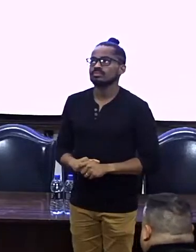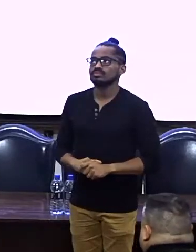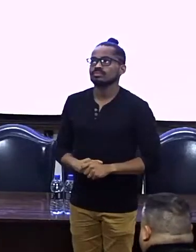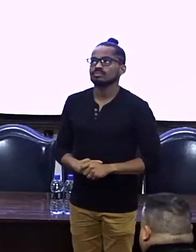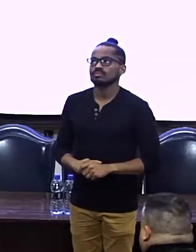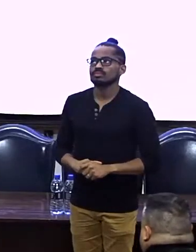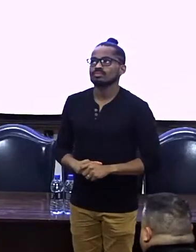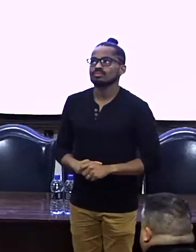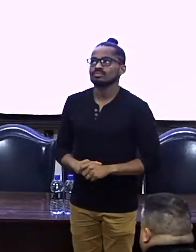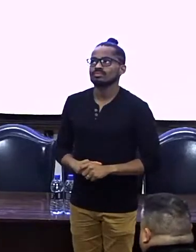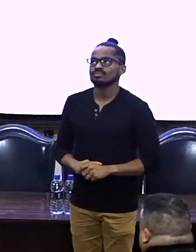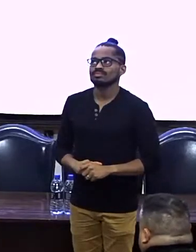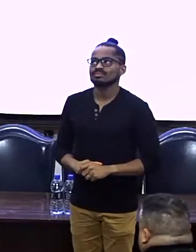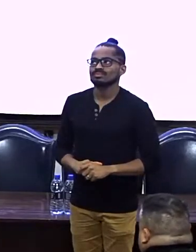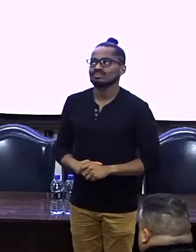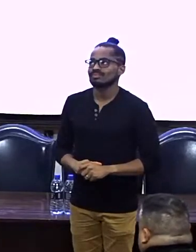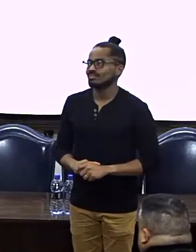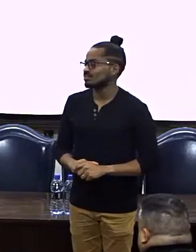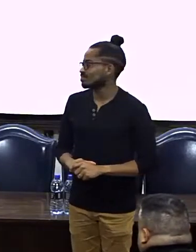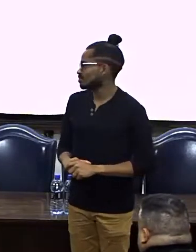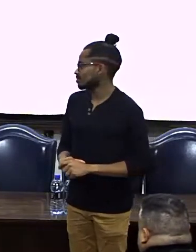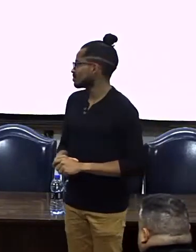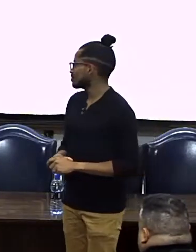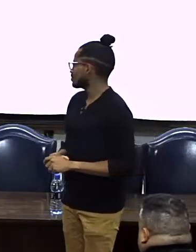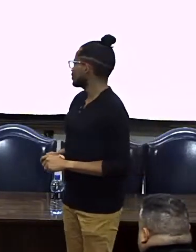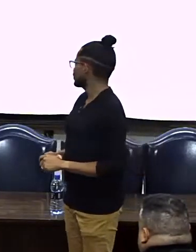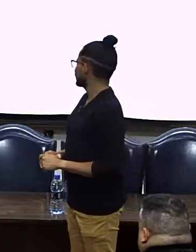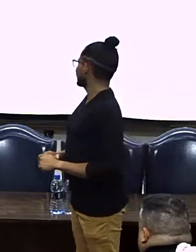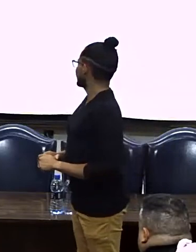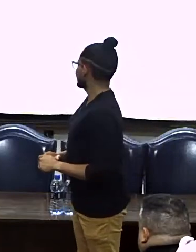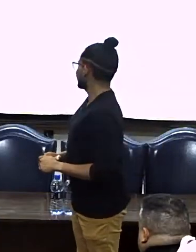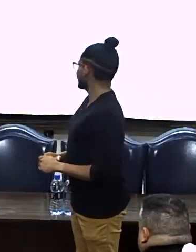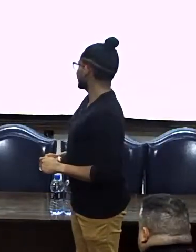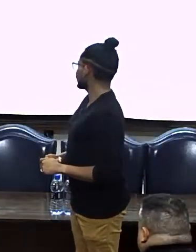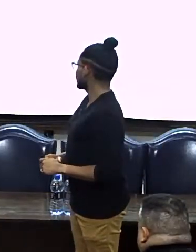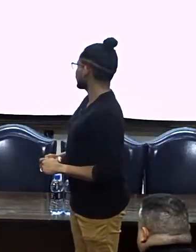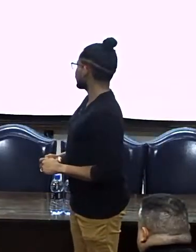as crianças conseguem aprender, né, esses movimentos